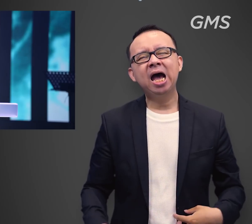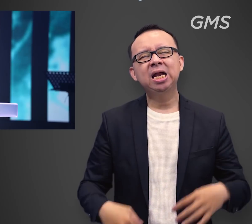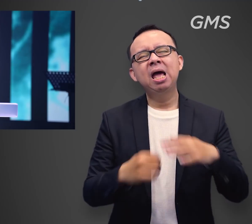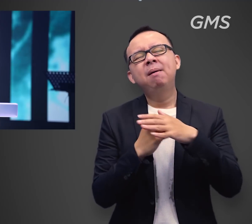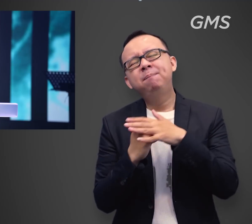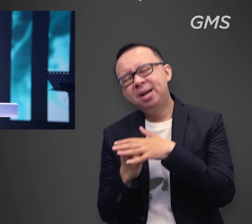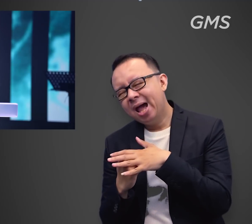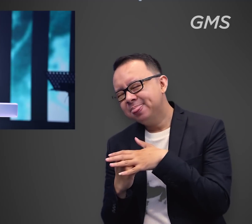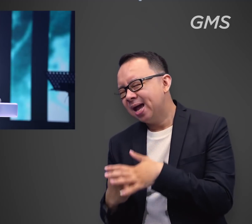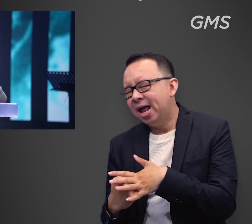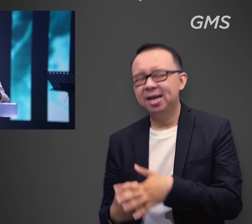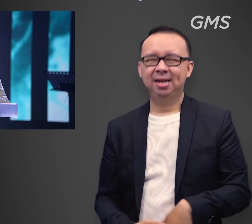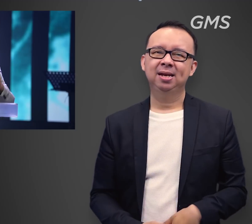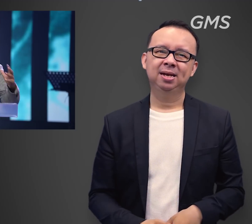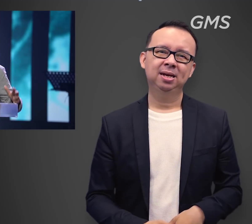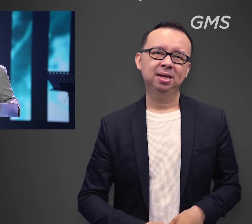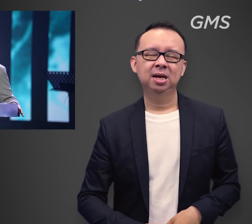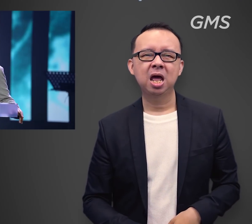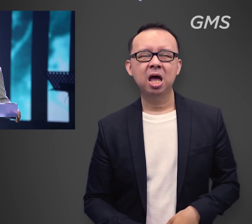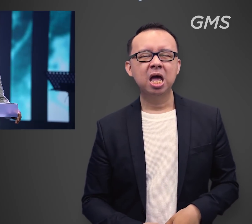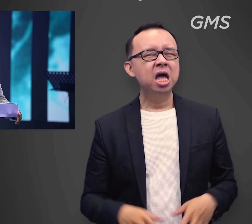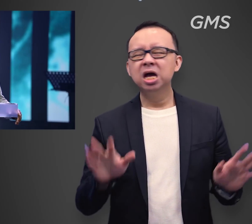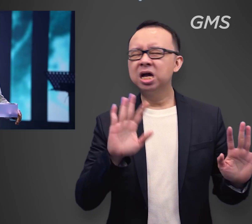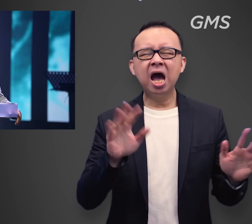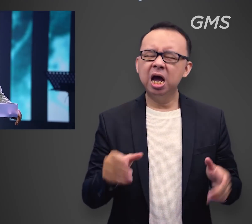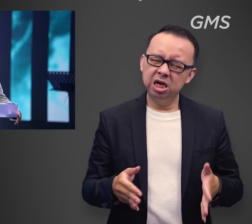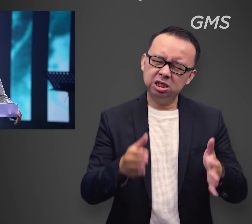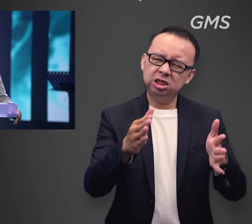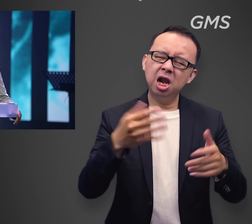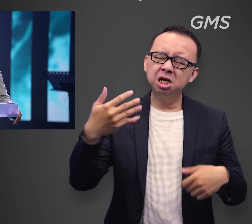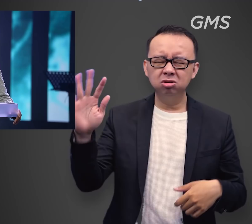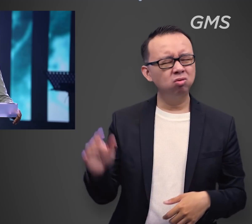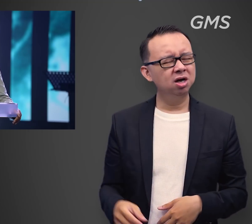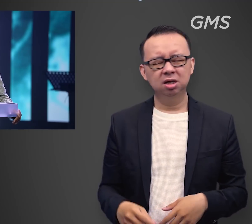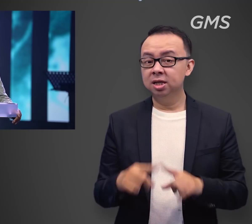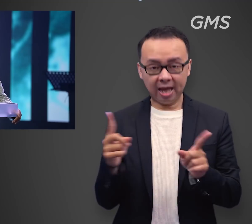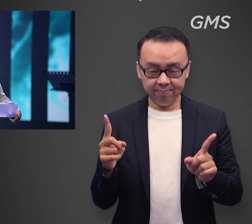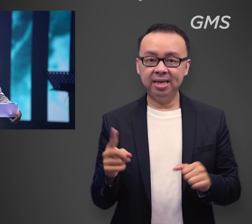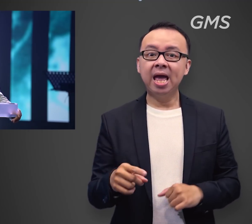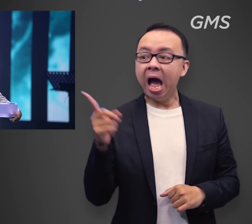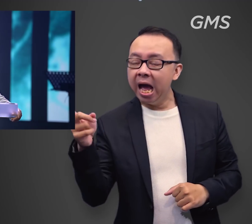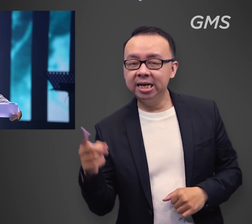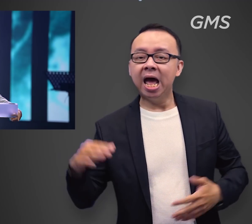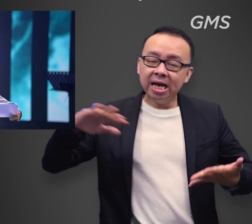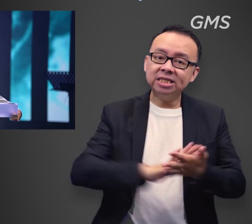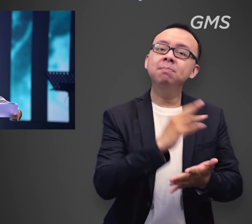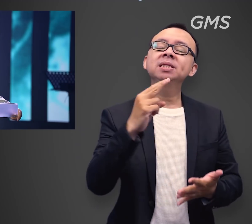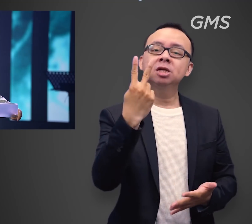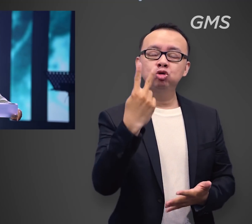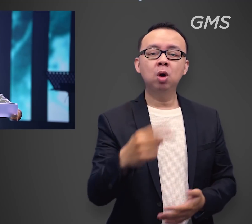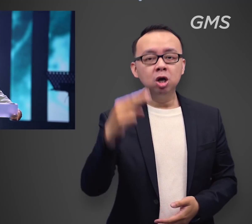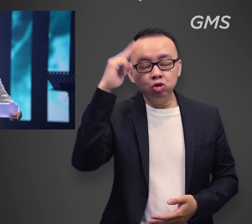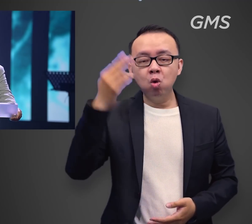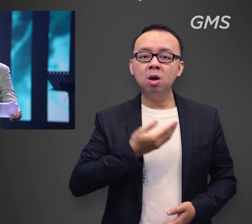adalah orang yang rasanya buntu, gak ada jalan keluar. Masih ada kesempatan yang kedua. Tuhan ingin menolong kehidupan Anda. Karena